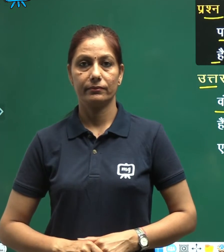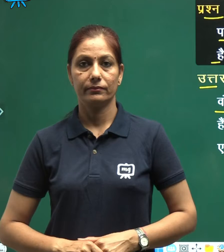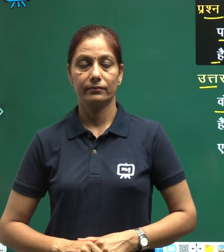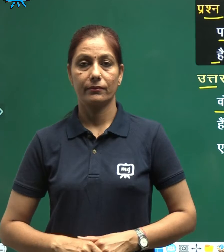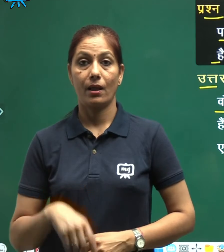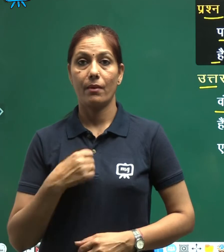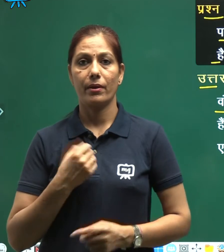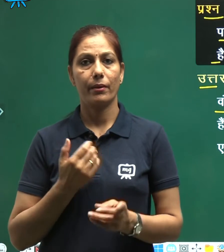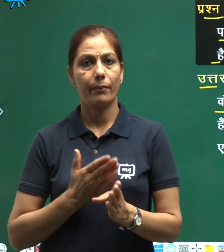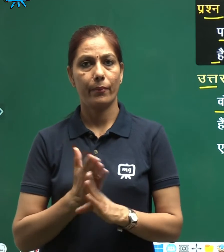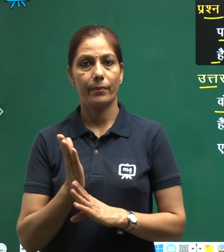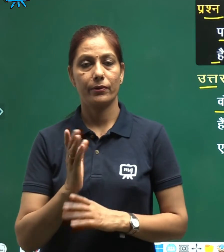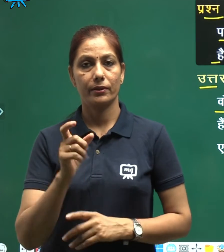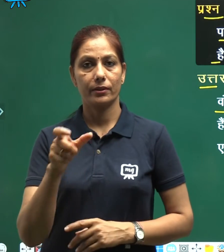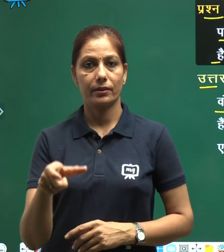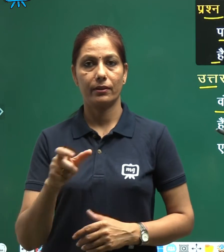हमें प्रभावित करते हैं,